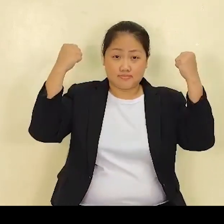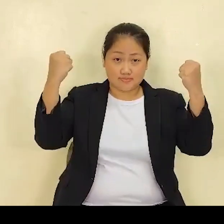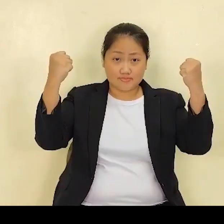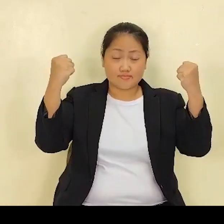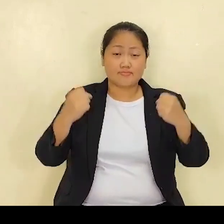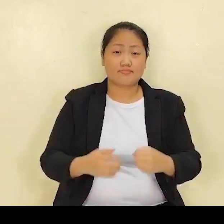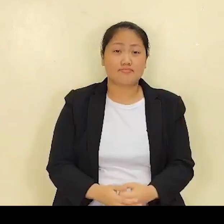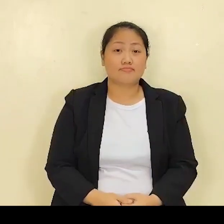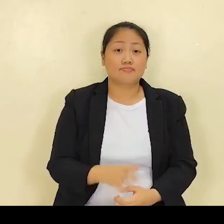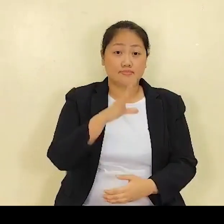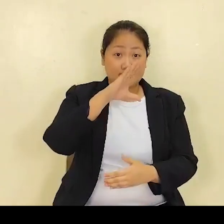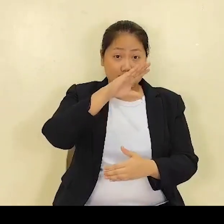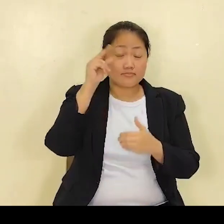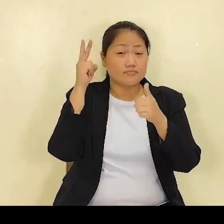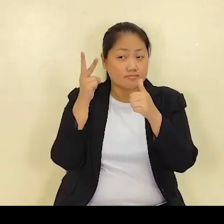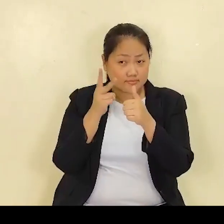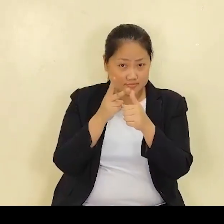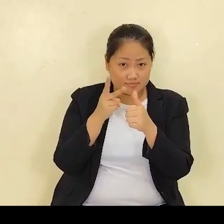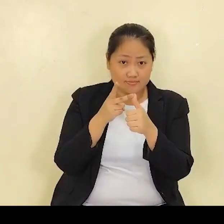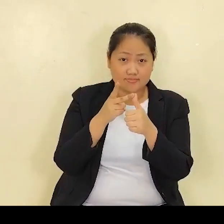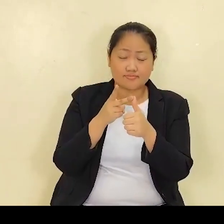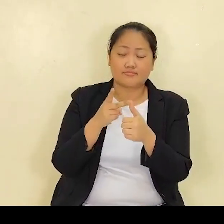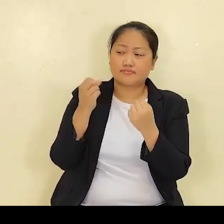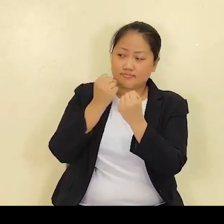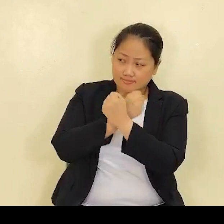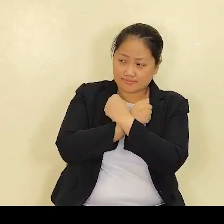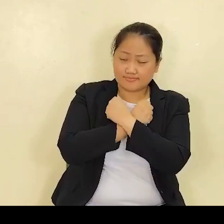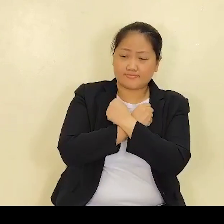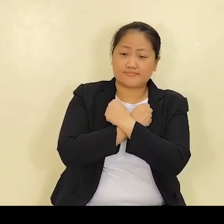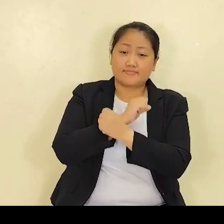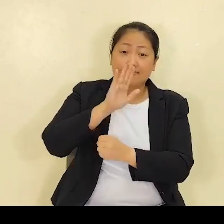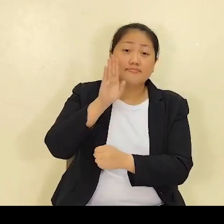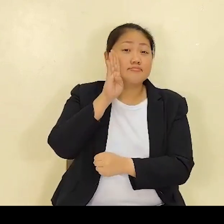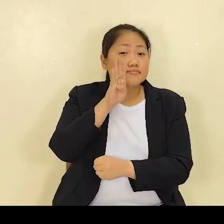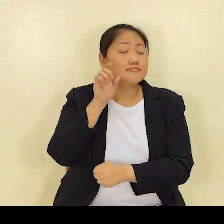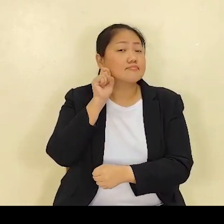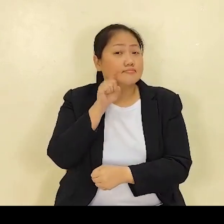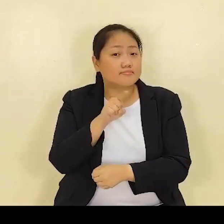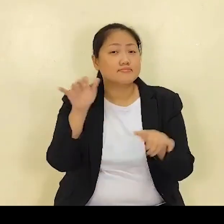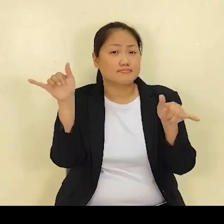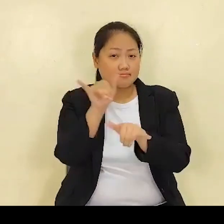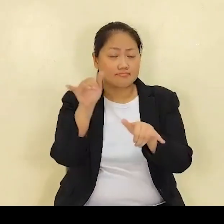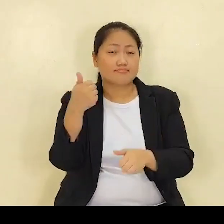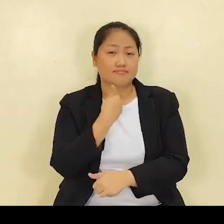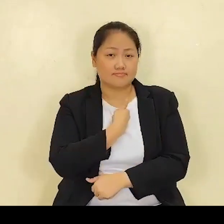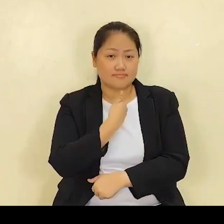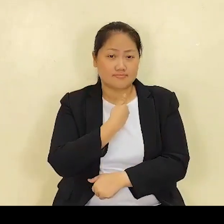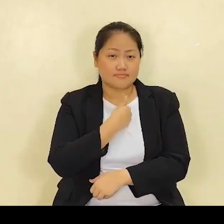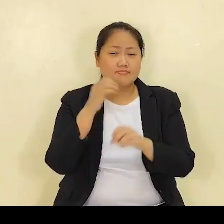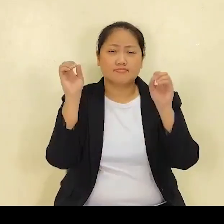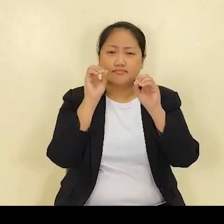buo mong lakas. At pangalawa naman ito, mamahalin mo ang iyong kapwa gaya ng iyong